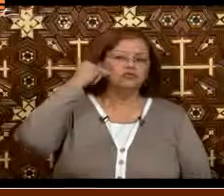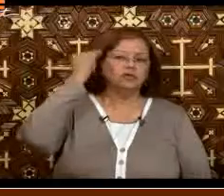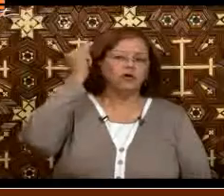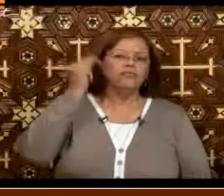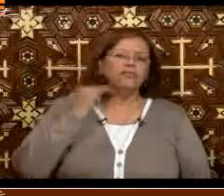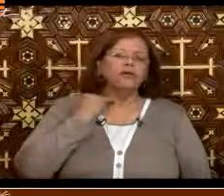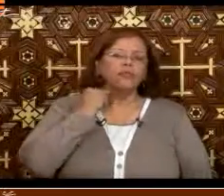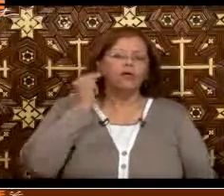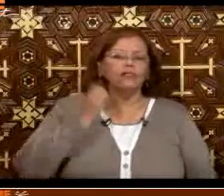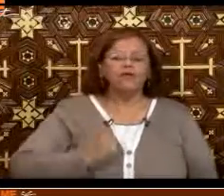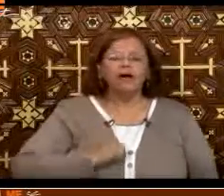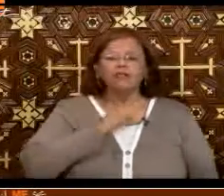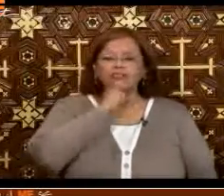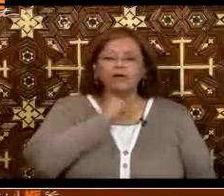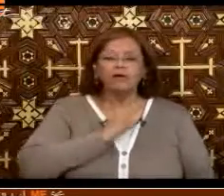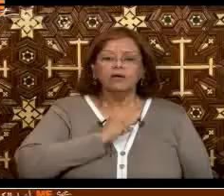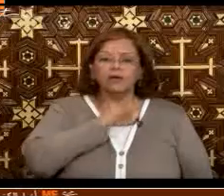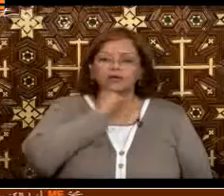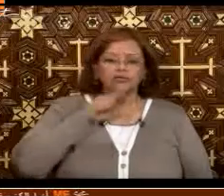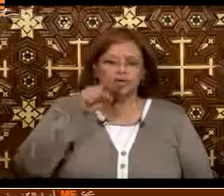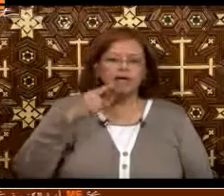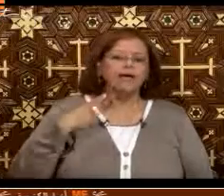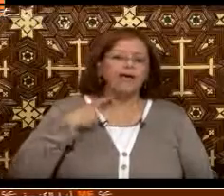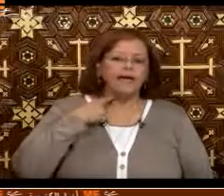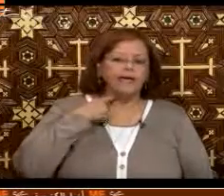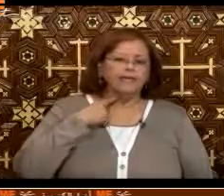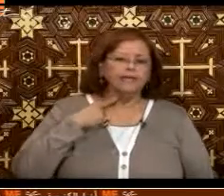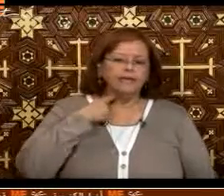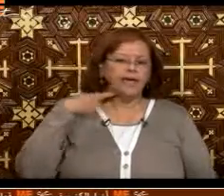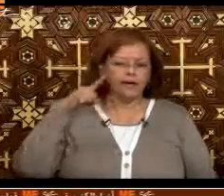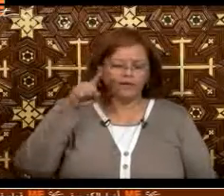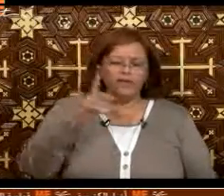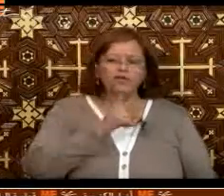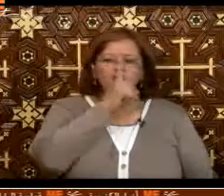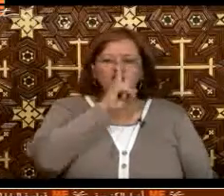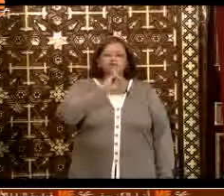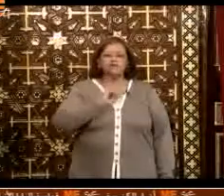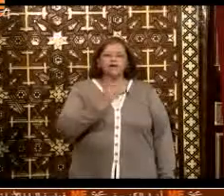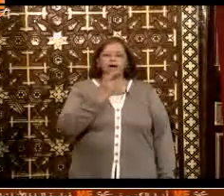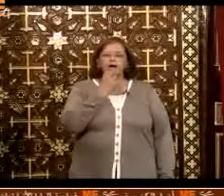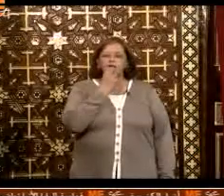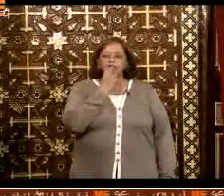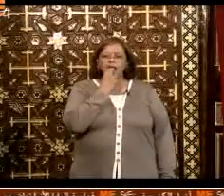ص ض ط ظ ع غ ف ق